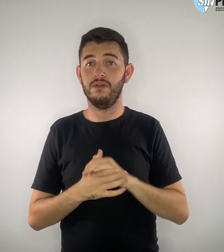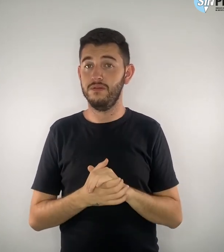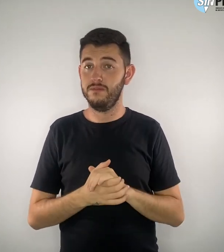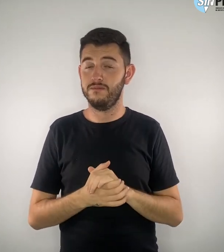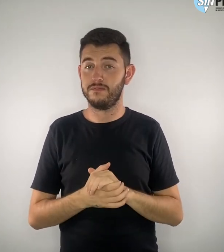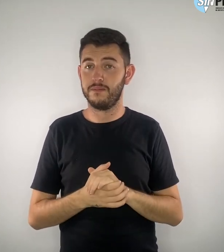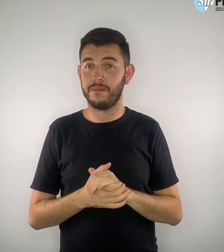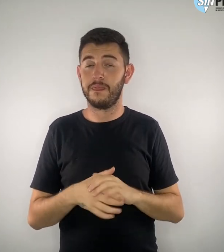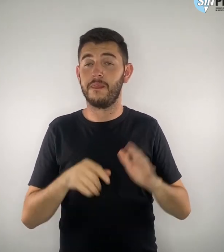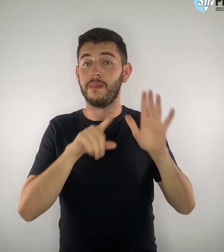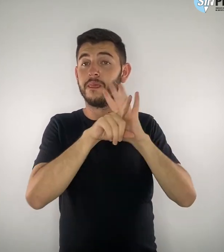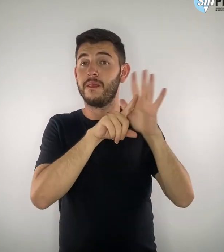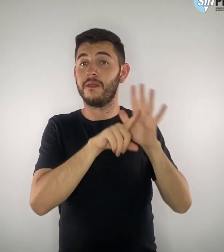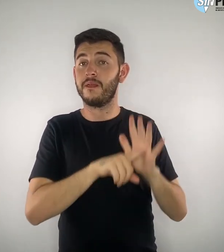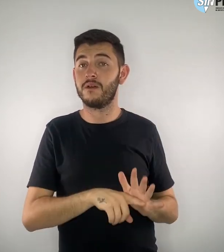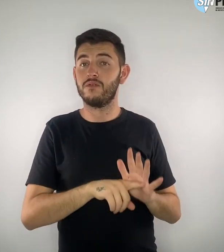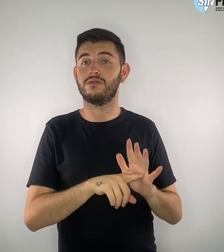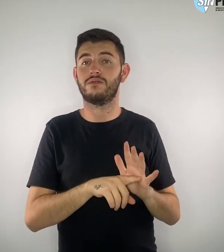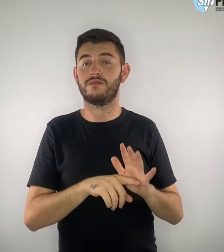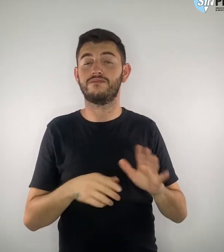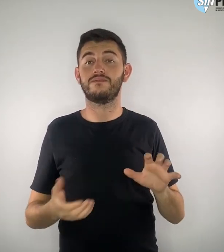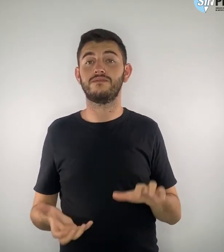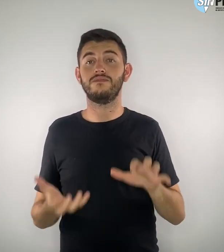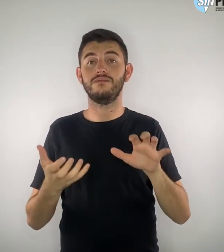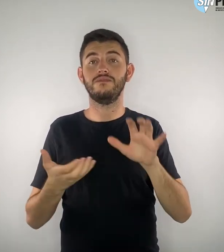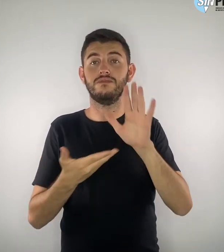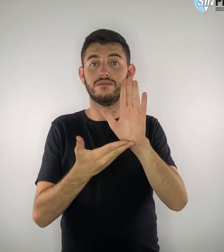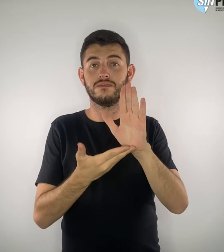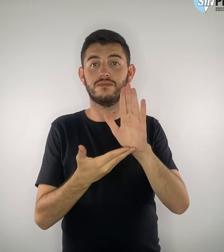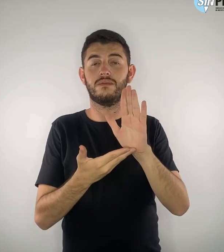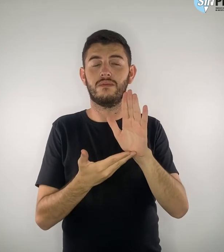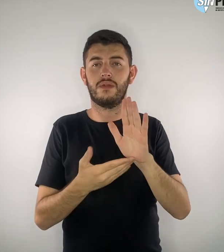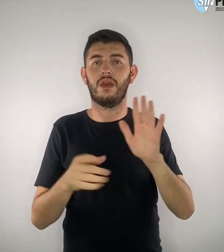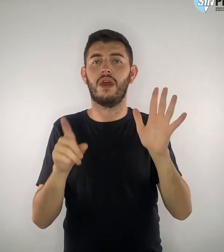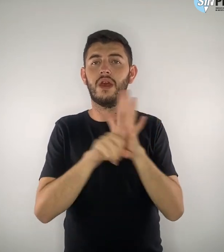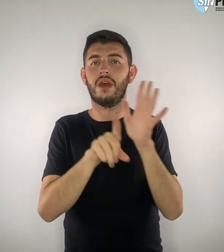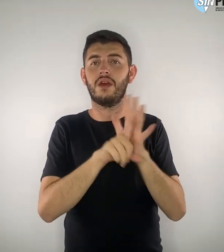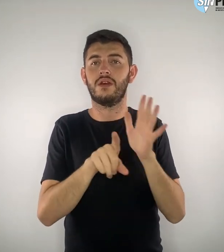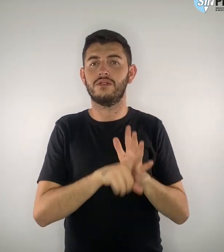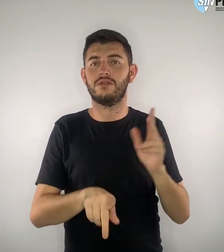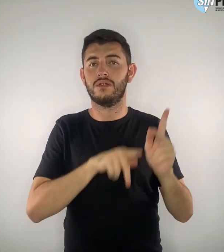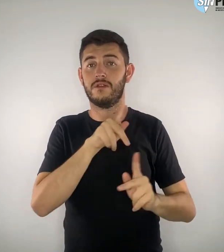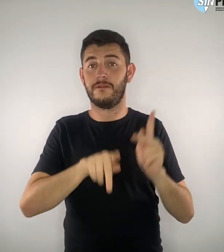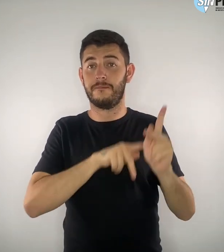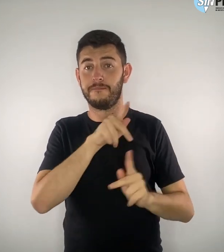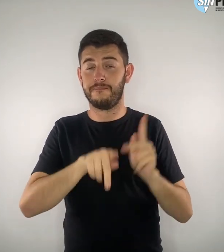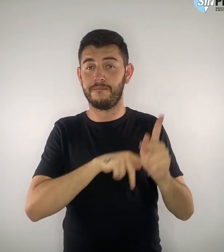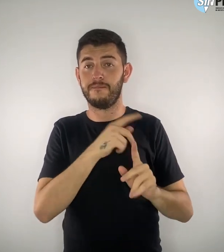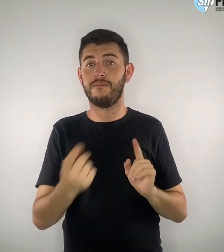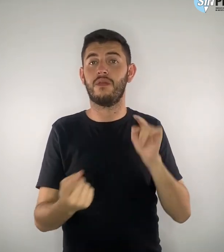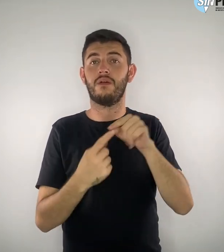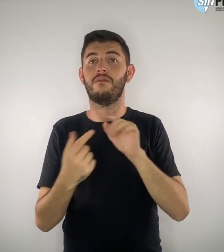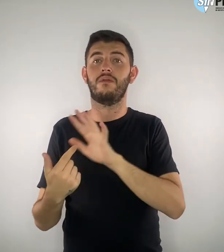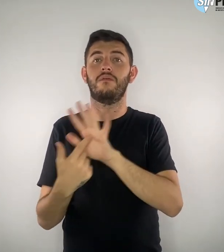Consulta. A Câmara dos Deputados abriu consulta pública para que a população se manifeste sobre a